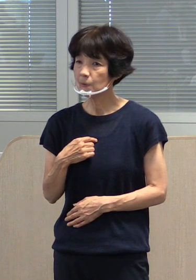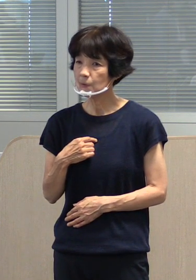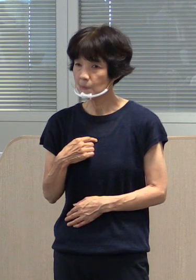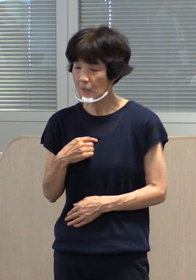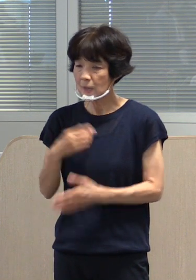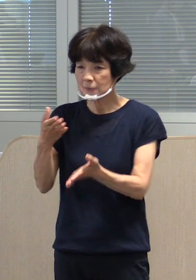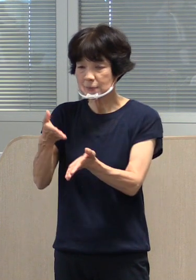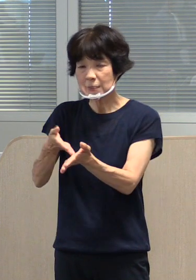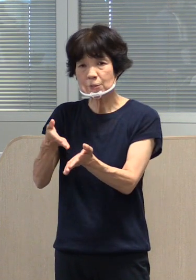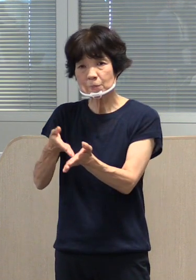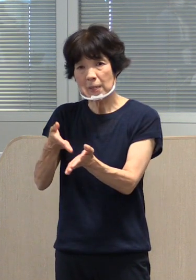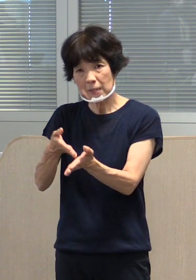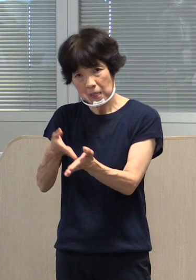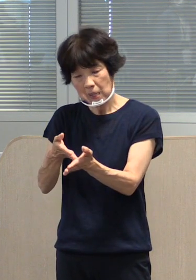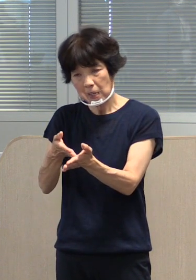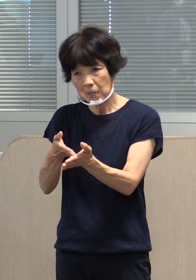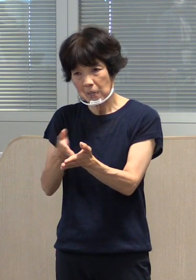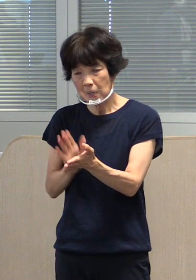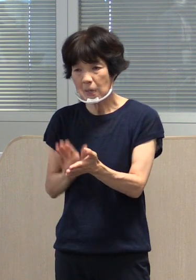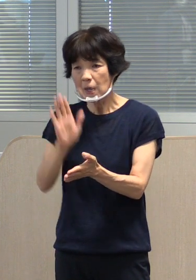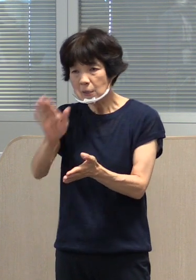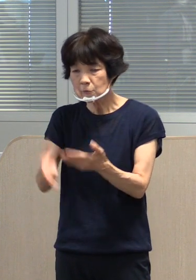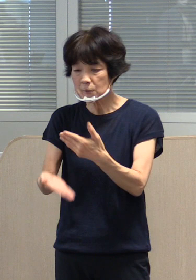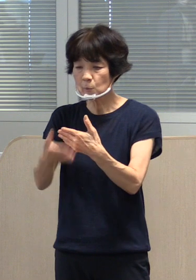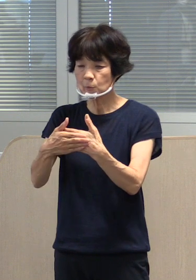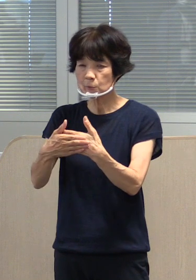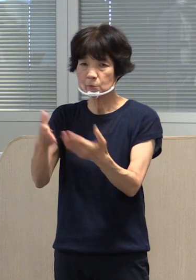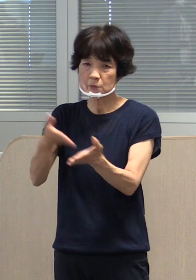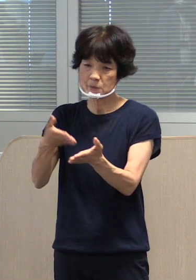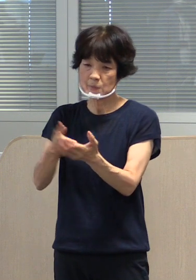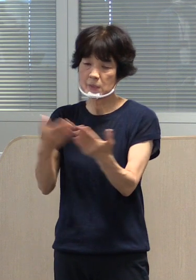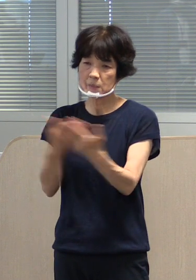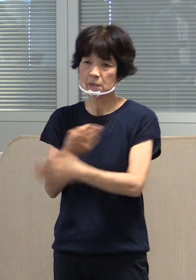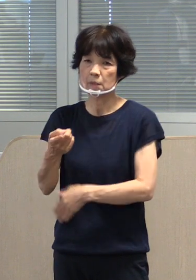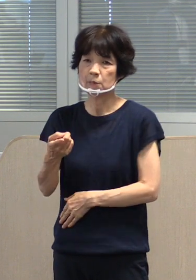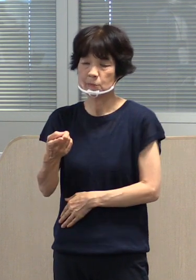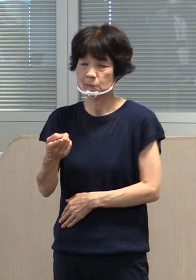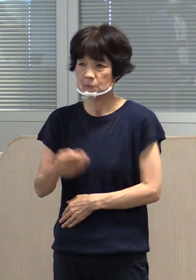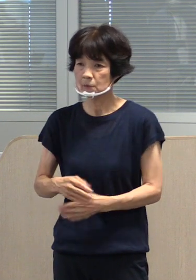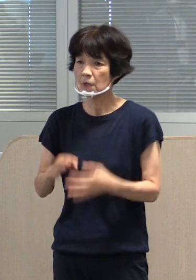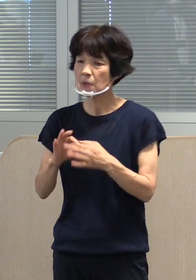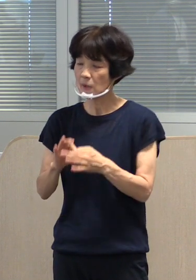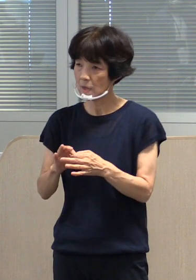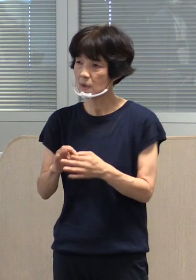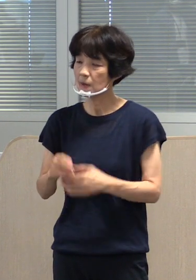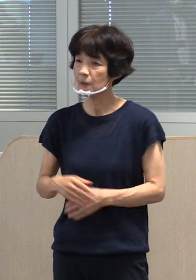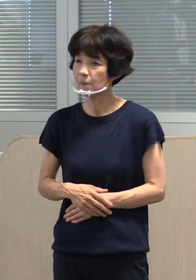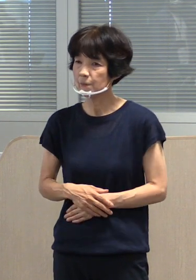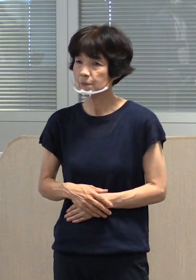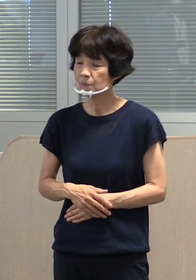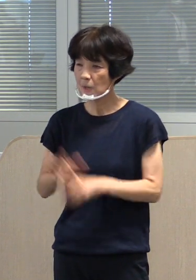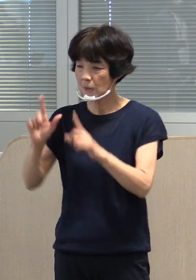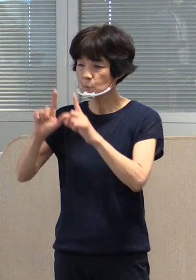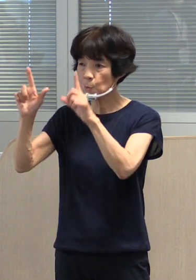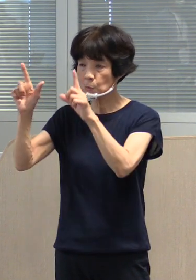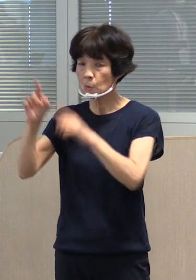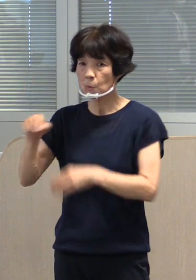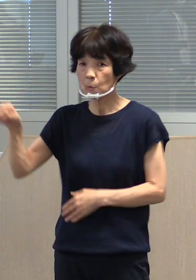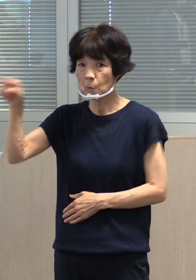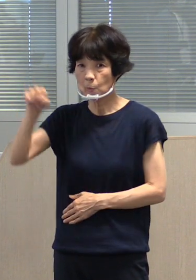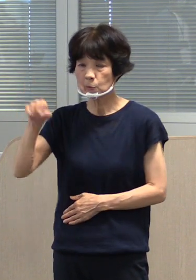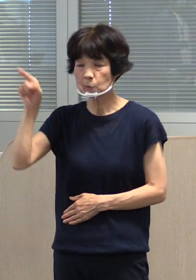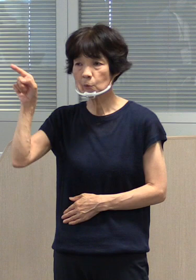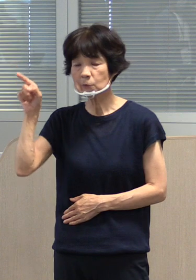説明がね後付けなんですね。だからあれは東京のようなねああ